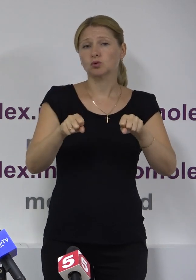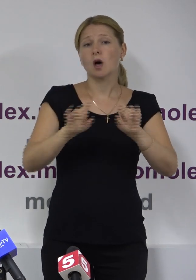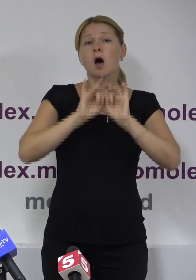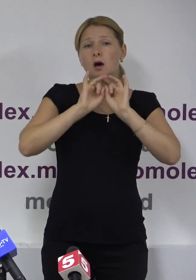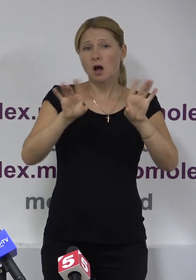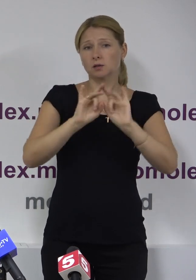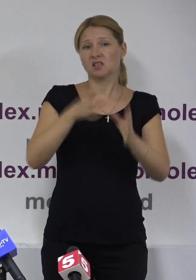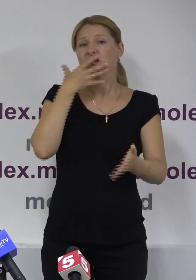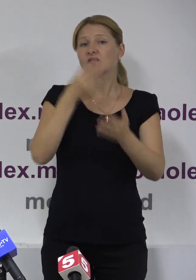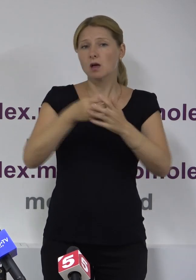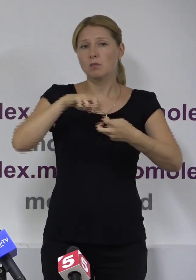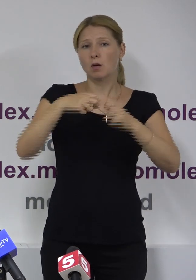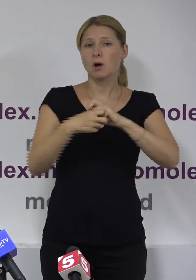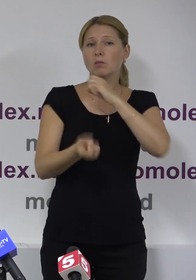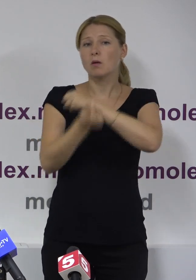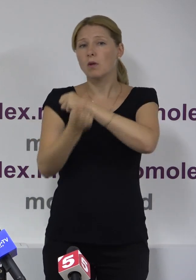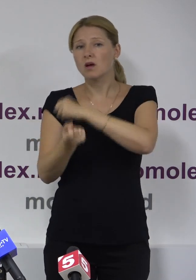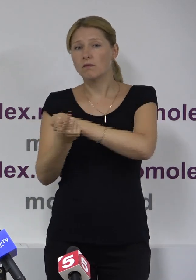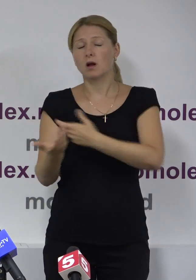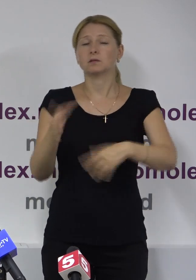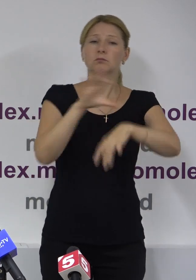raportați despre diverse probleme întâlnite